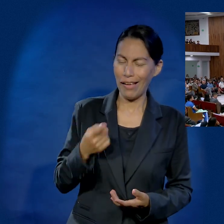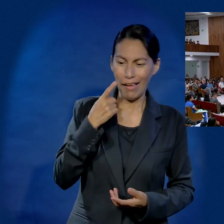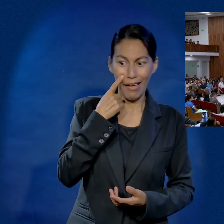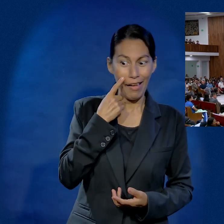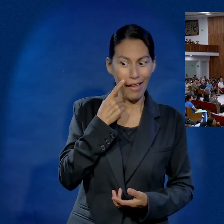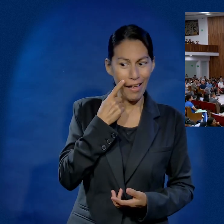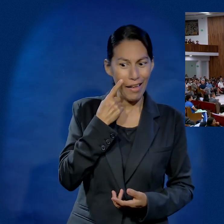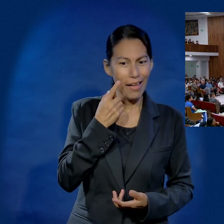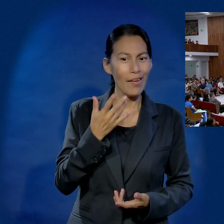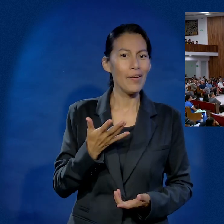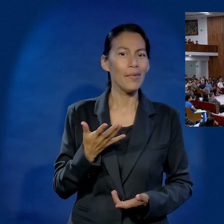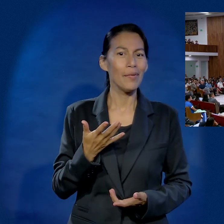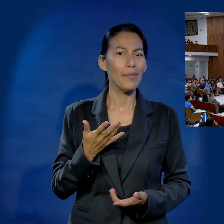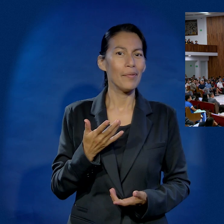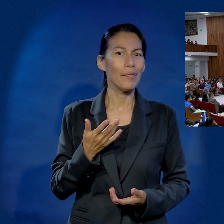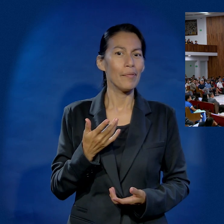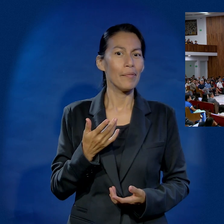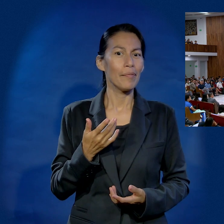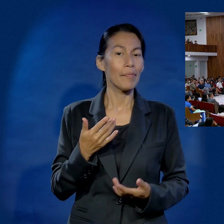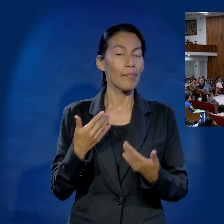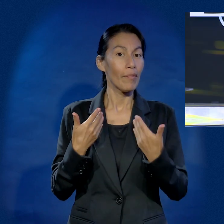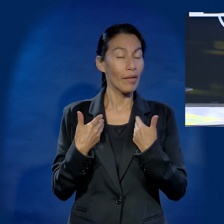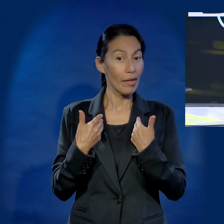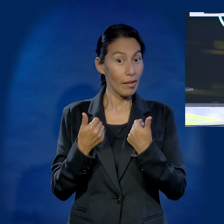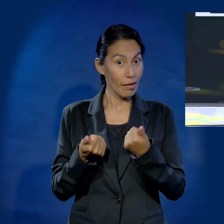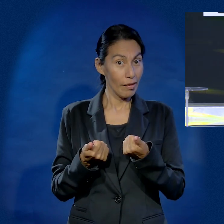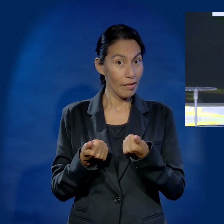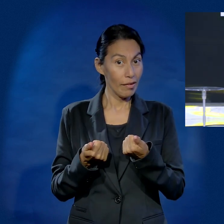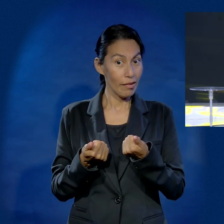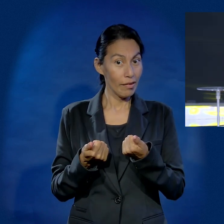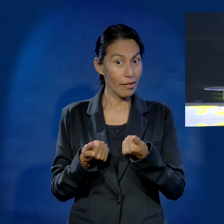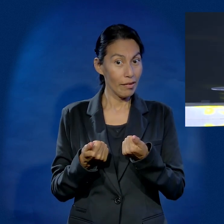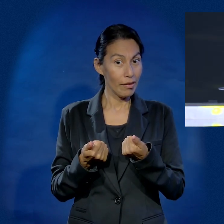salió? Empecé a poner ojo clínico y